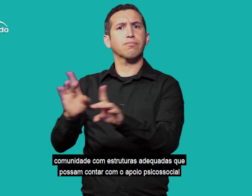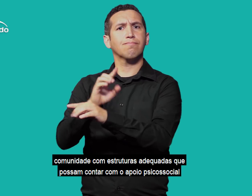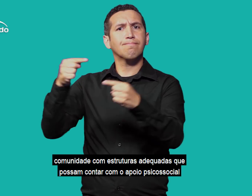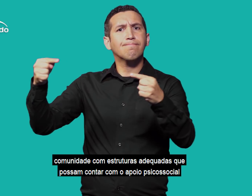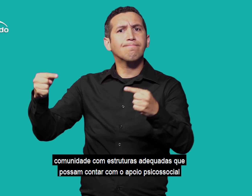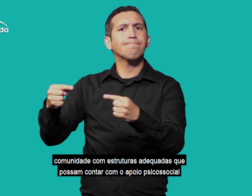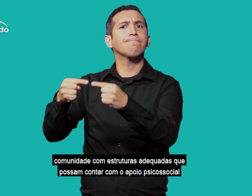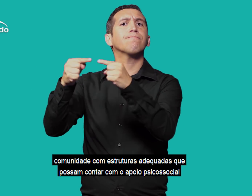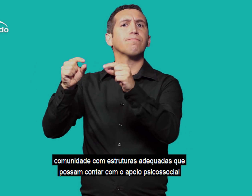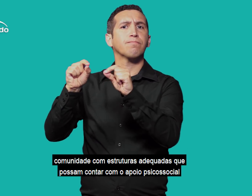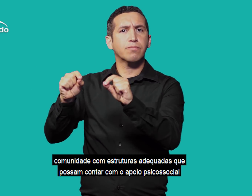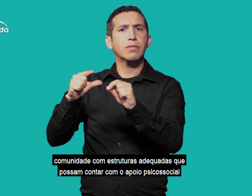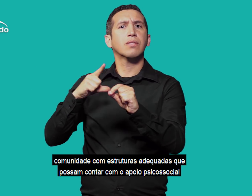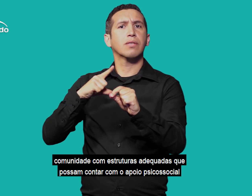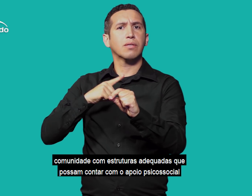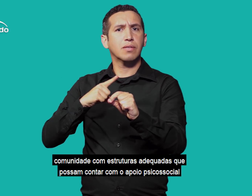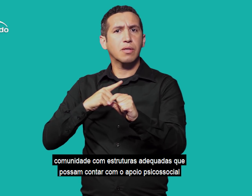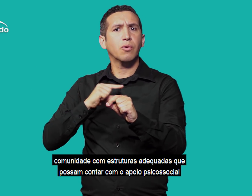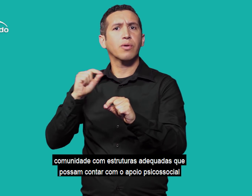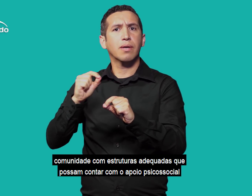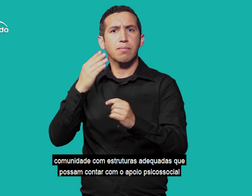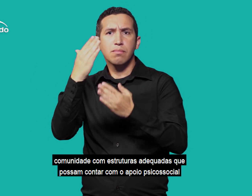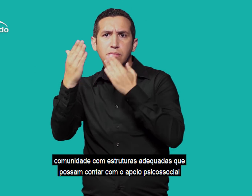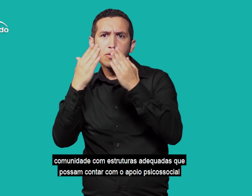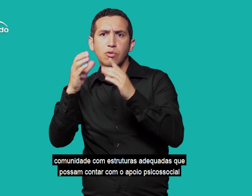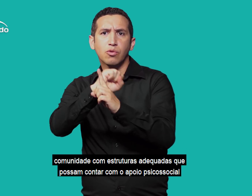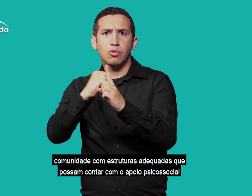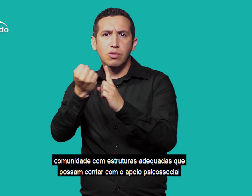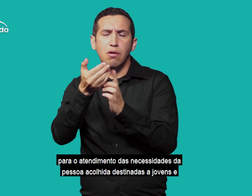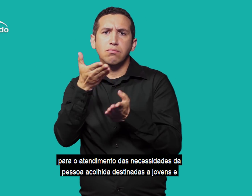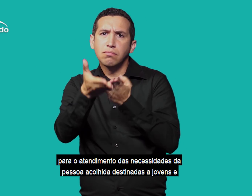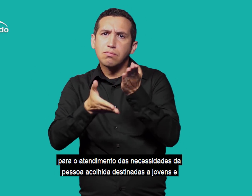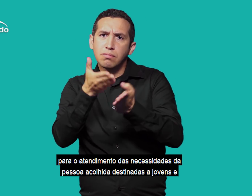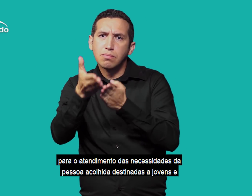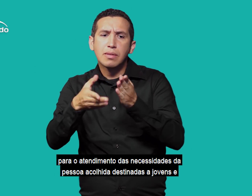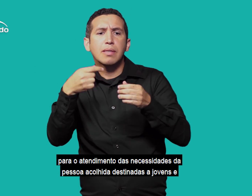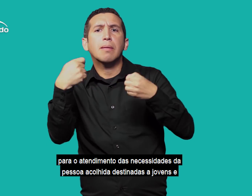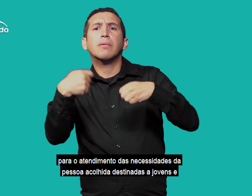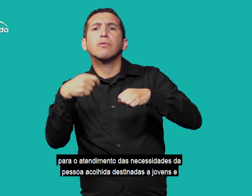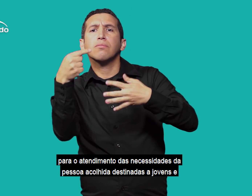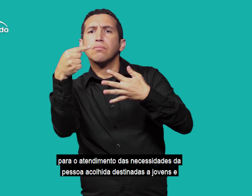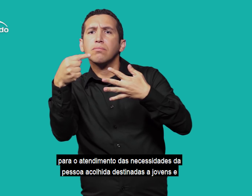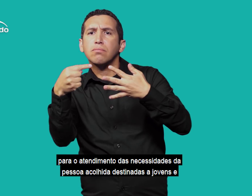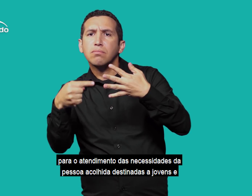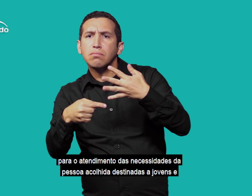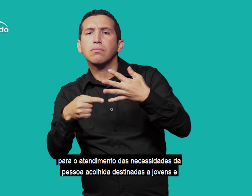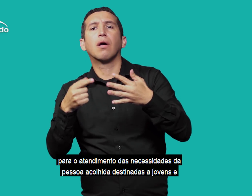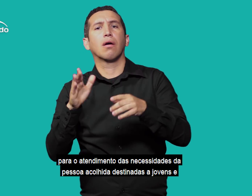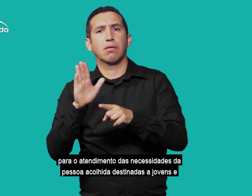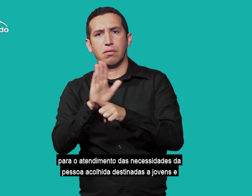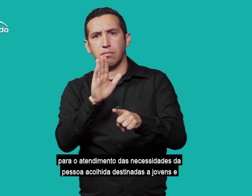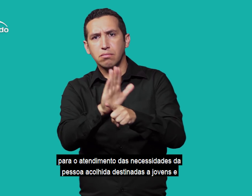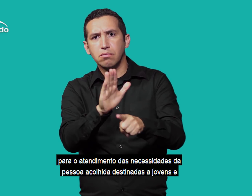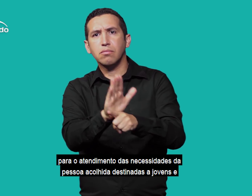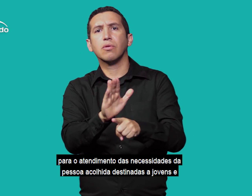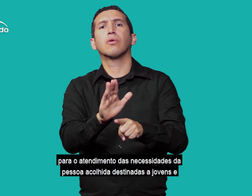que possam contar com o apoio psicossocial para o atendimento das necessidades da pessoa acolhida